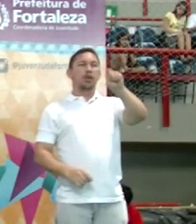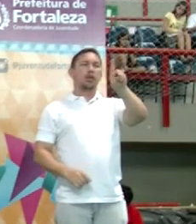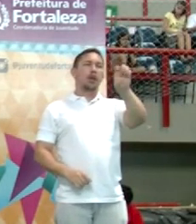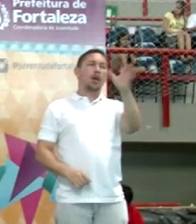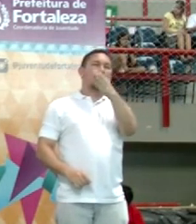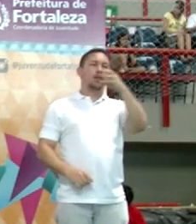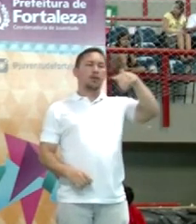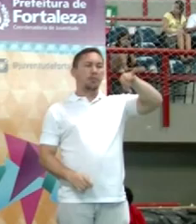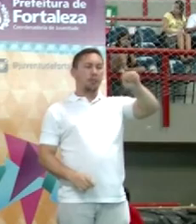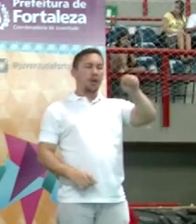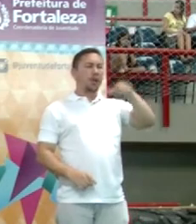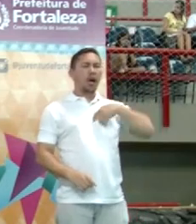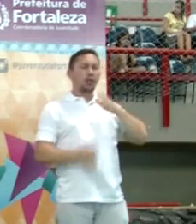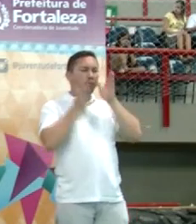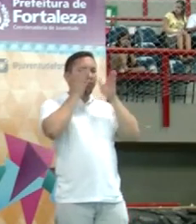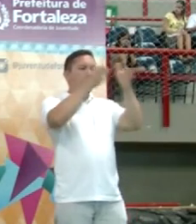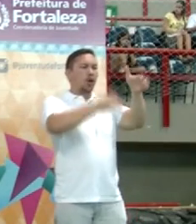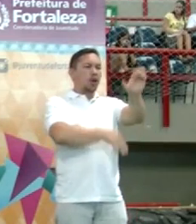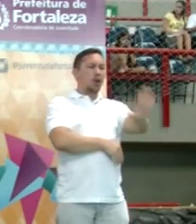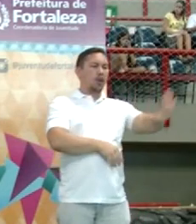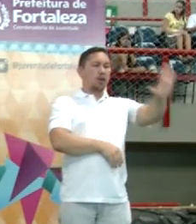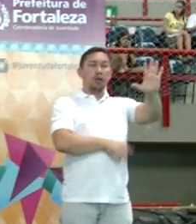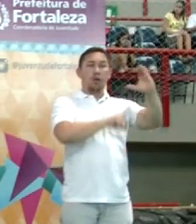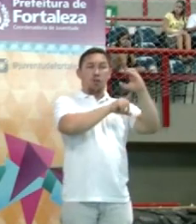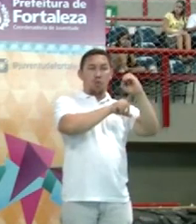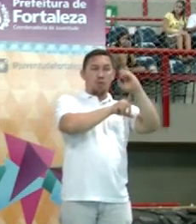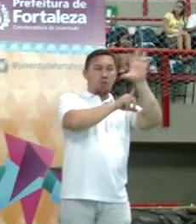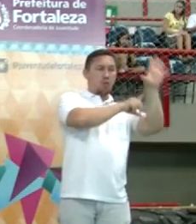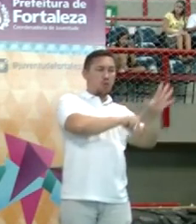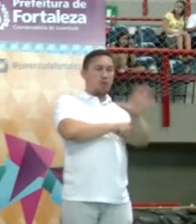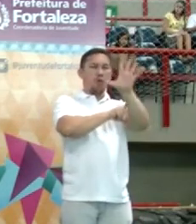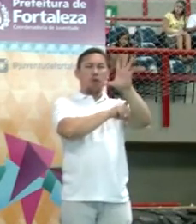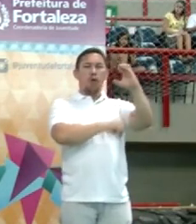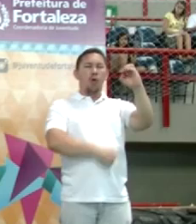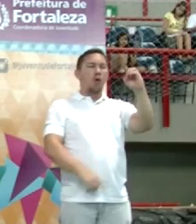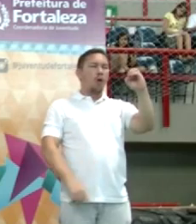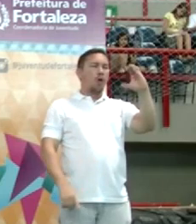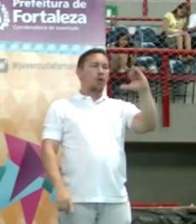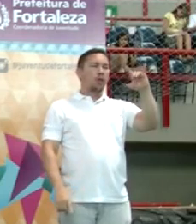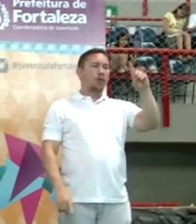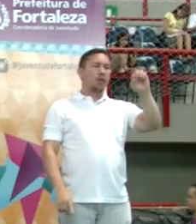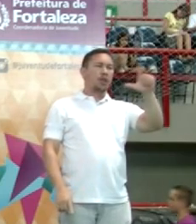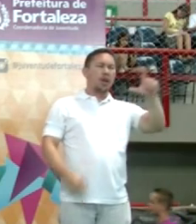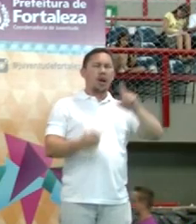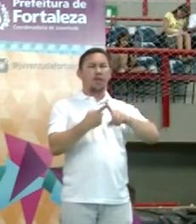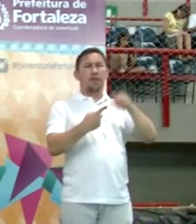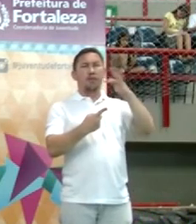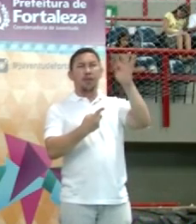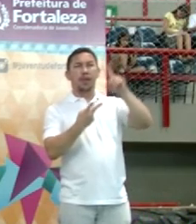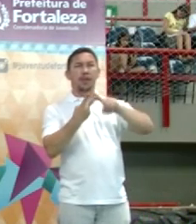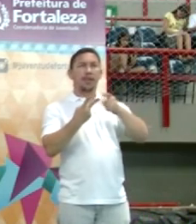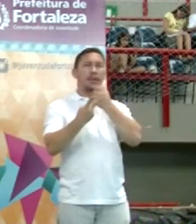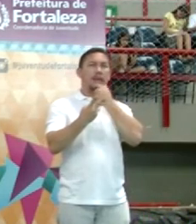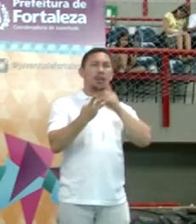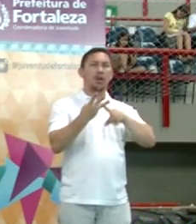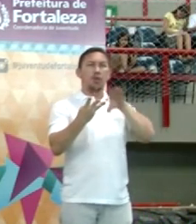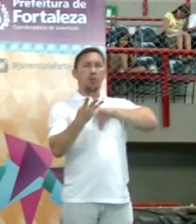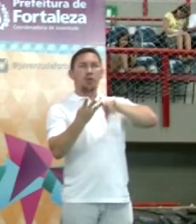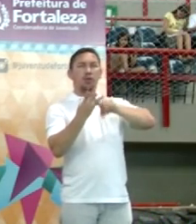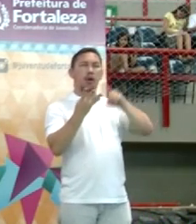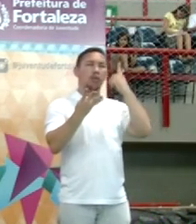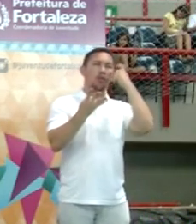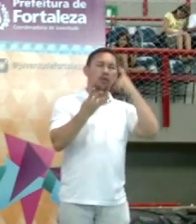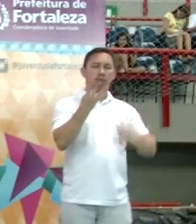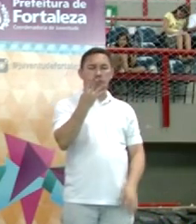Europa, principalmente a Europa ocidental, e aí deixar bem claro, França, Inglaterra, Portugal e